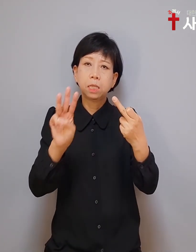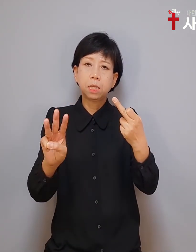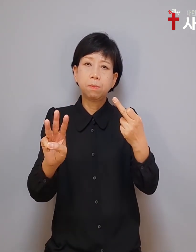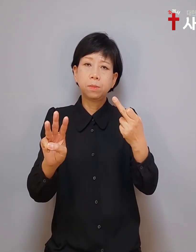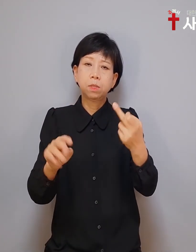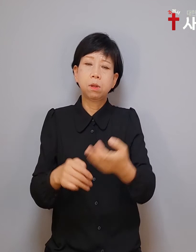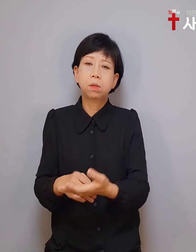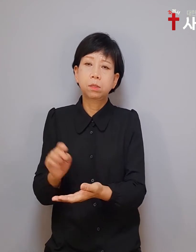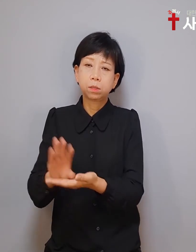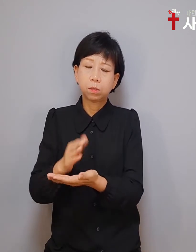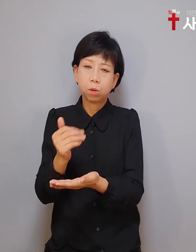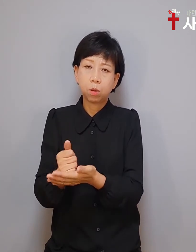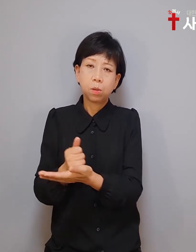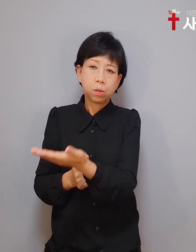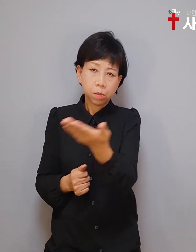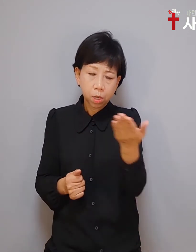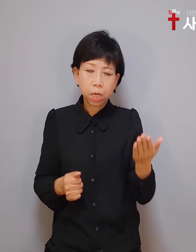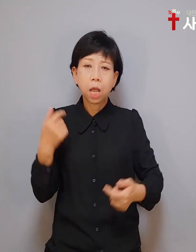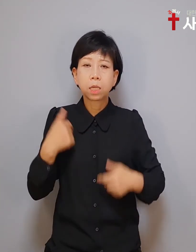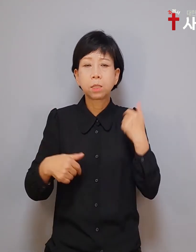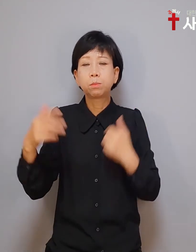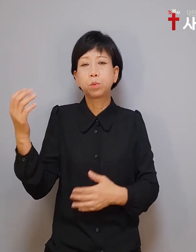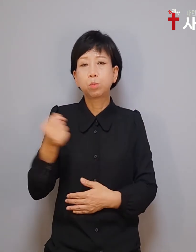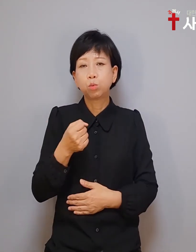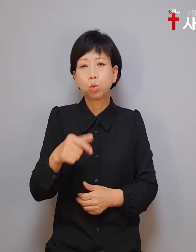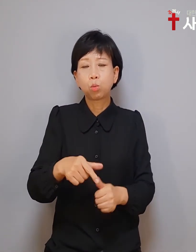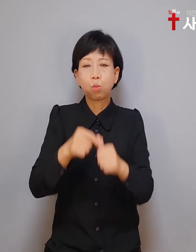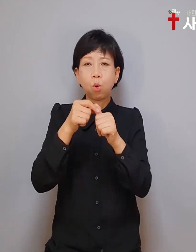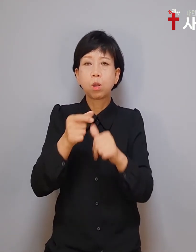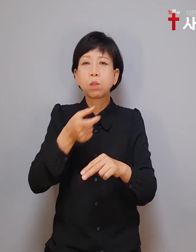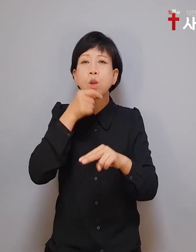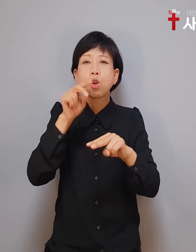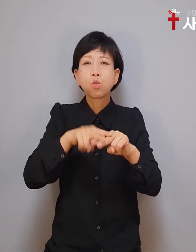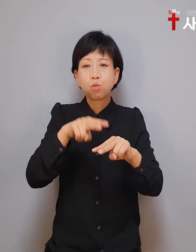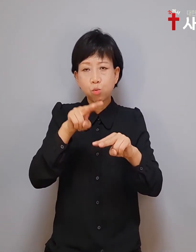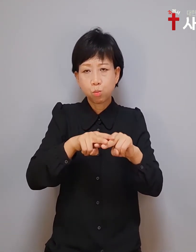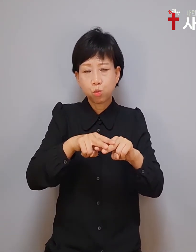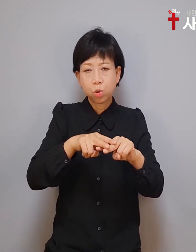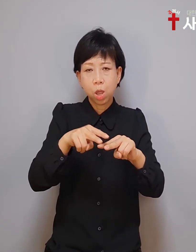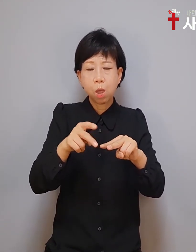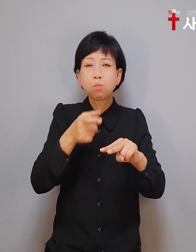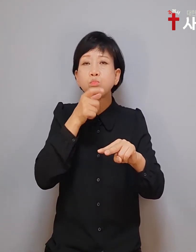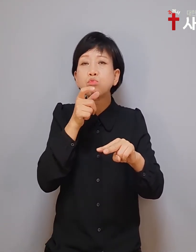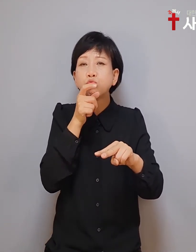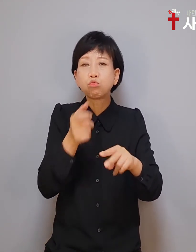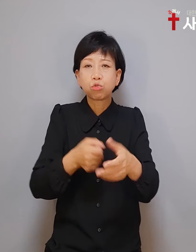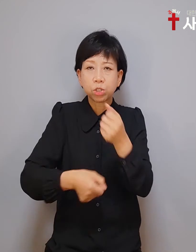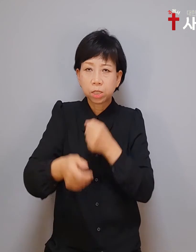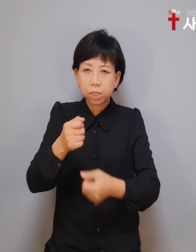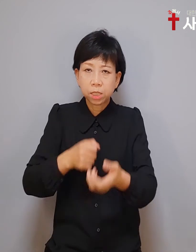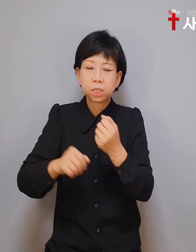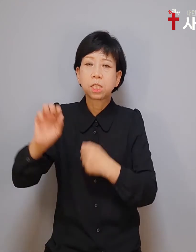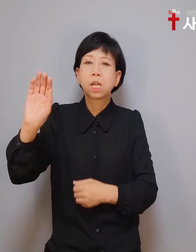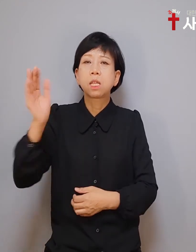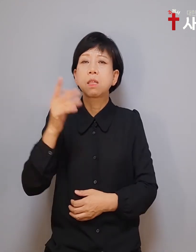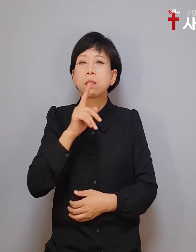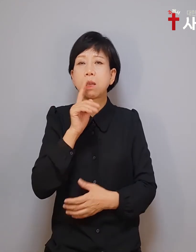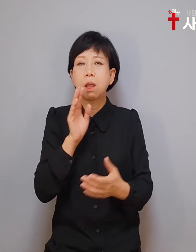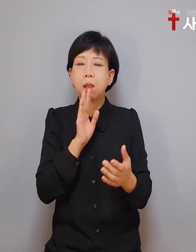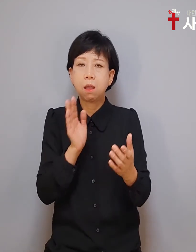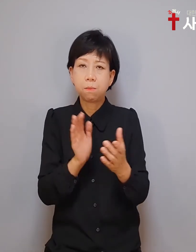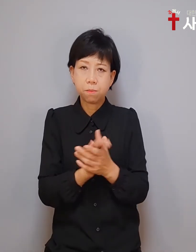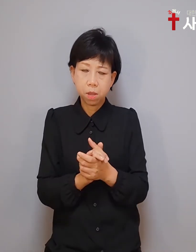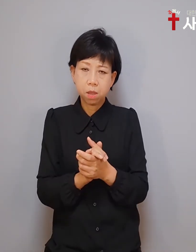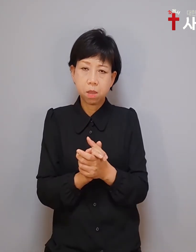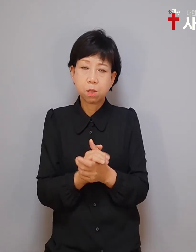너희가 기쁨으로 구원의 우물들에서 물을 기르리로다. 아멘. 물을